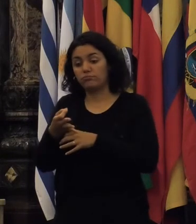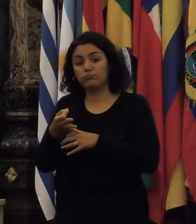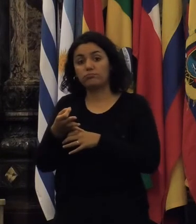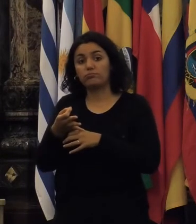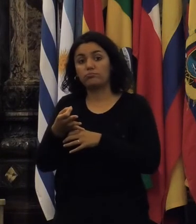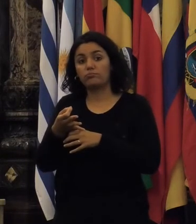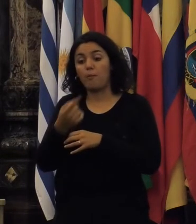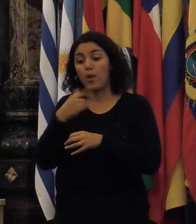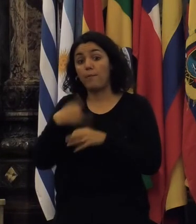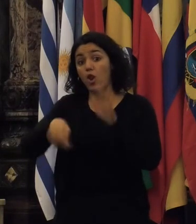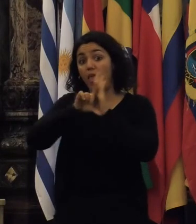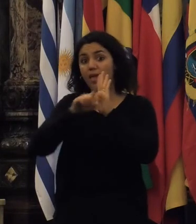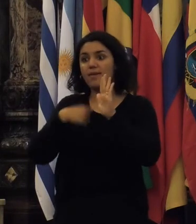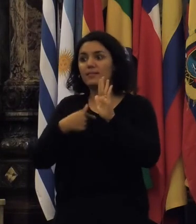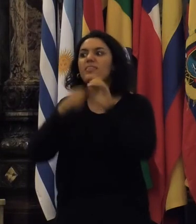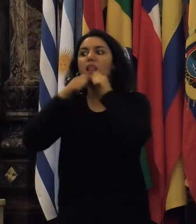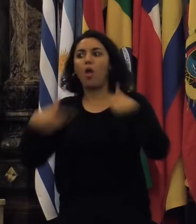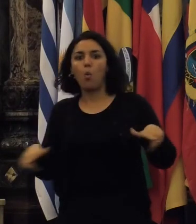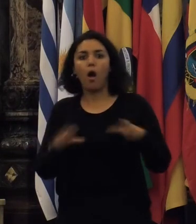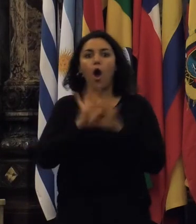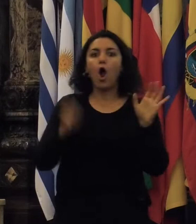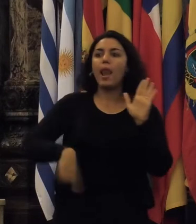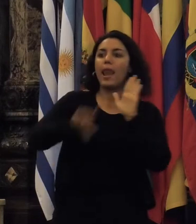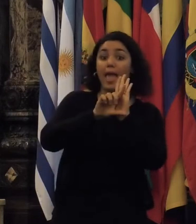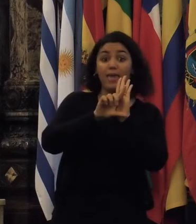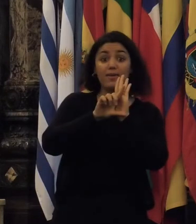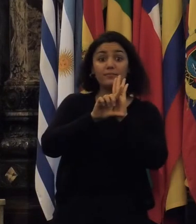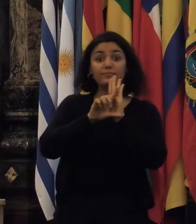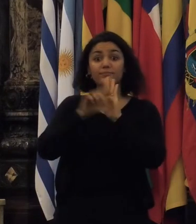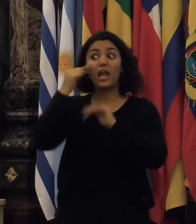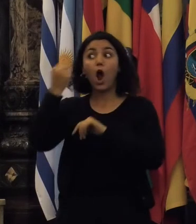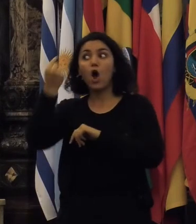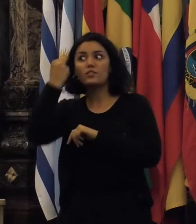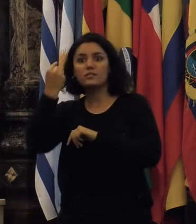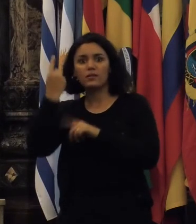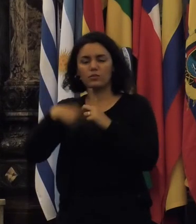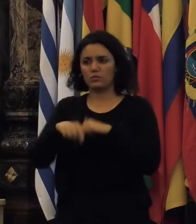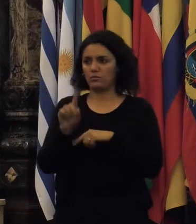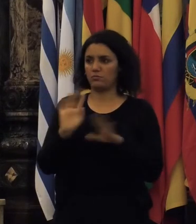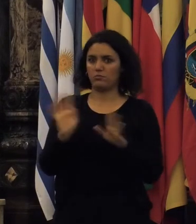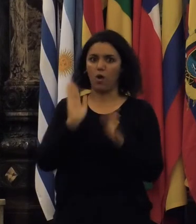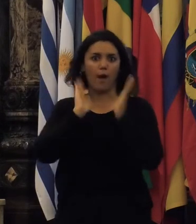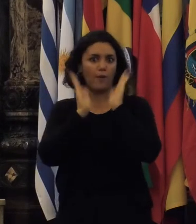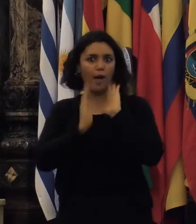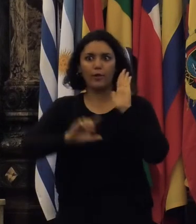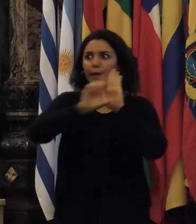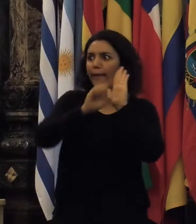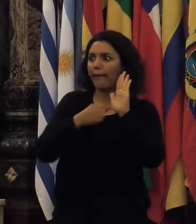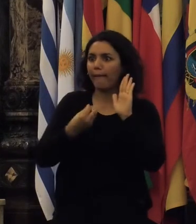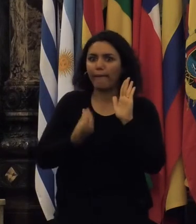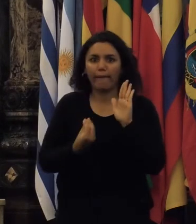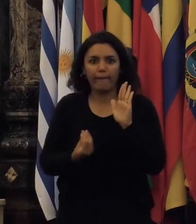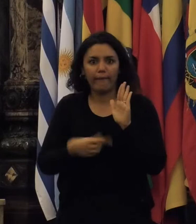¿no?, la ley del inconsciente. Si acá la mitad del auditorio fueran abogados, no podemos hablar así. Porque ellos te dicen, no, discúlpeme, las leyes